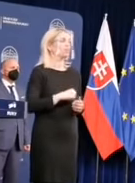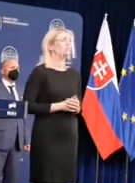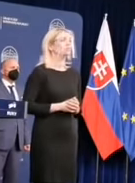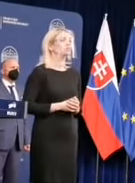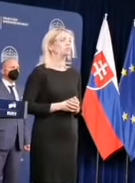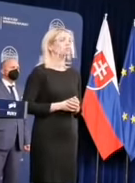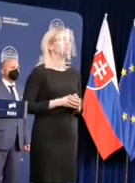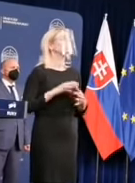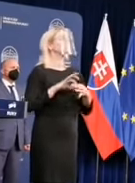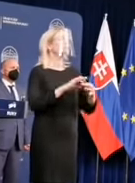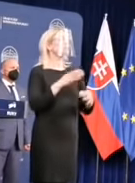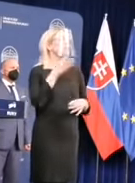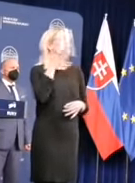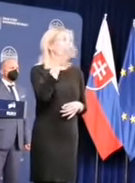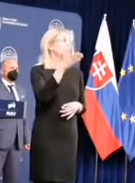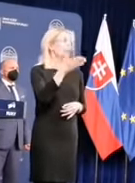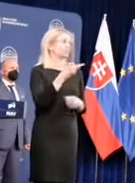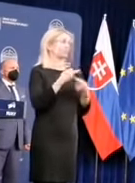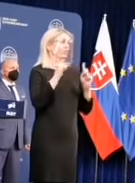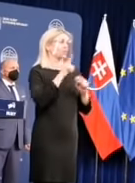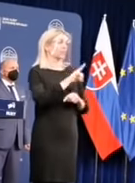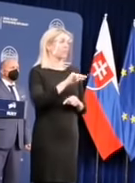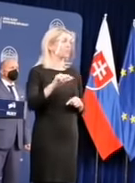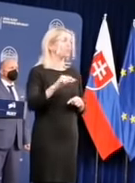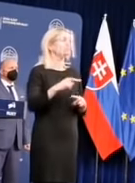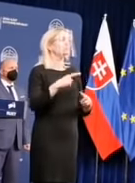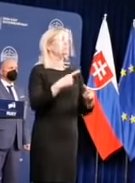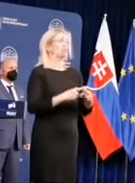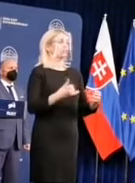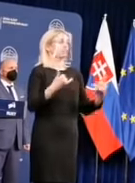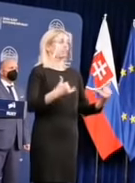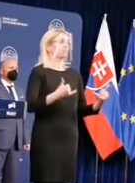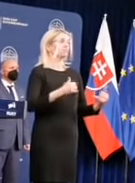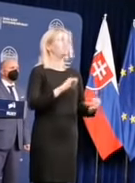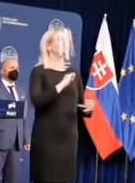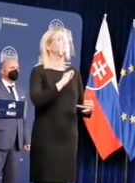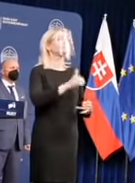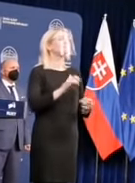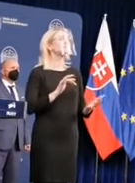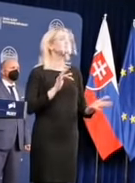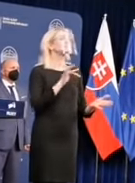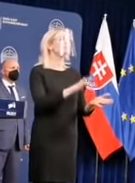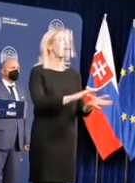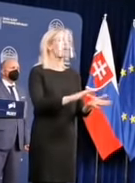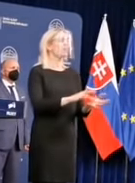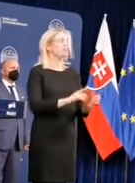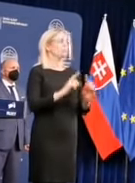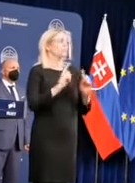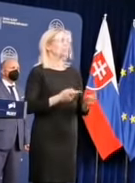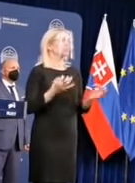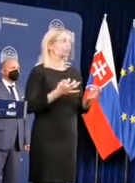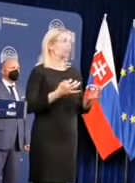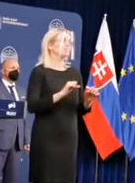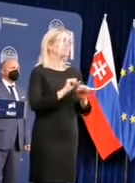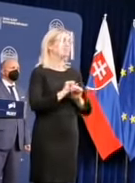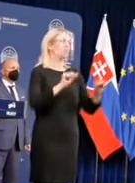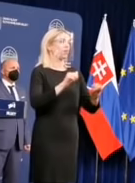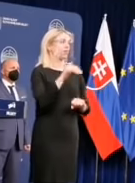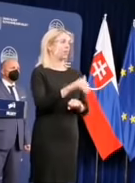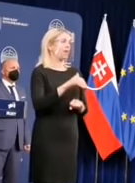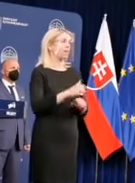za budúcnosť Slovenskej republiky a toho, že dnes našim prvoradým cieľom musí byť zabrániť návratu mafie k